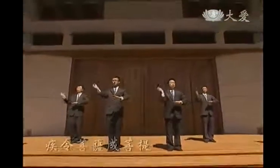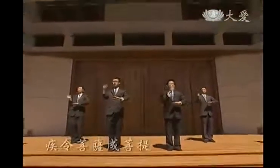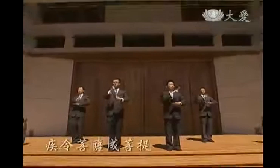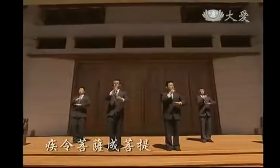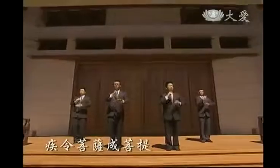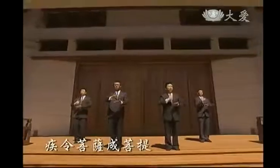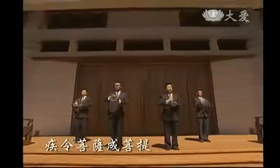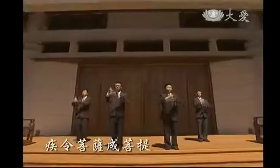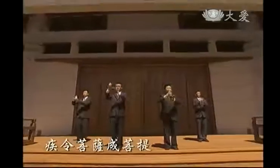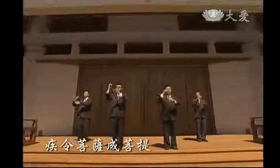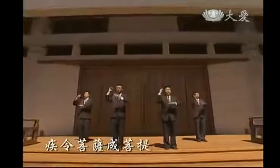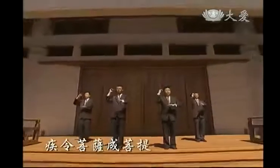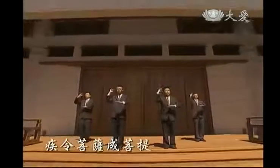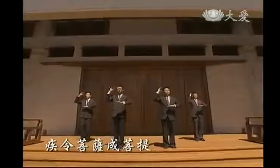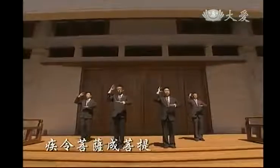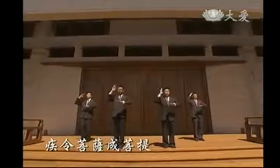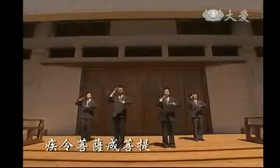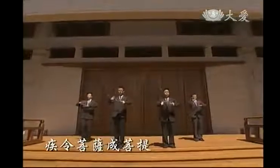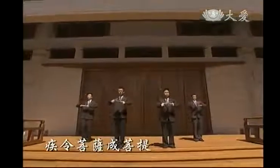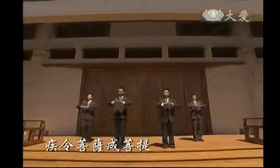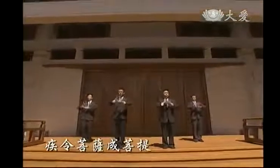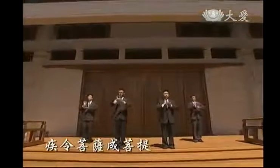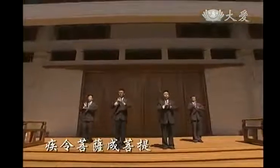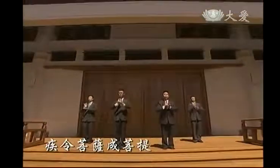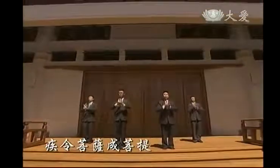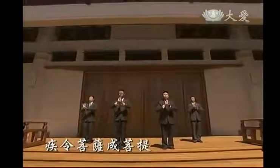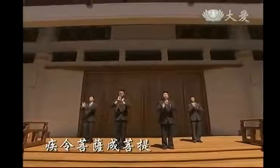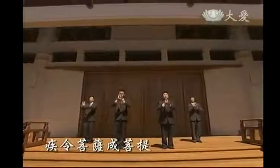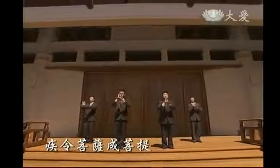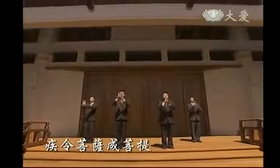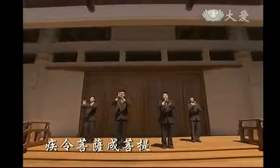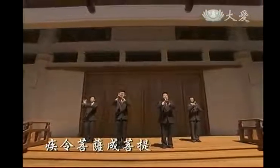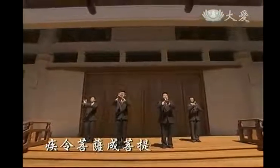即令菩萨成菩提。